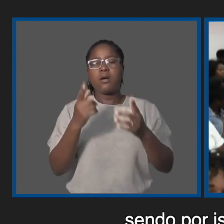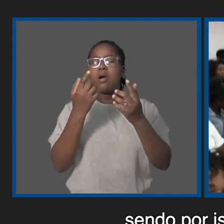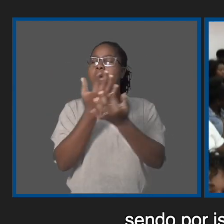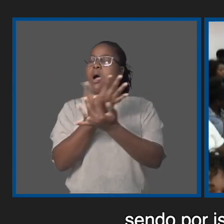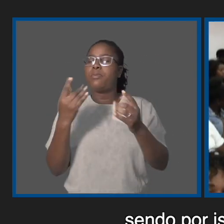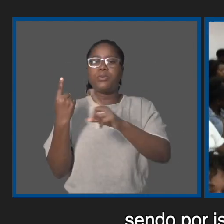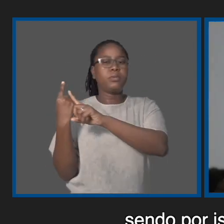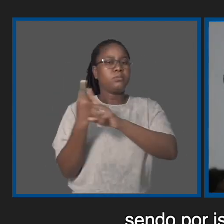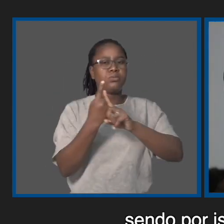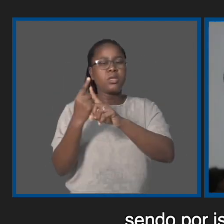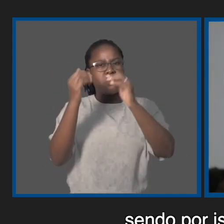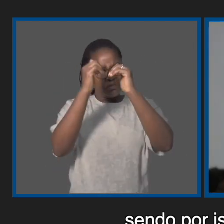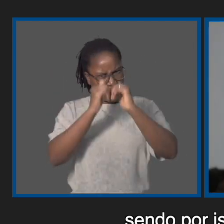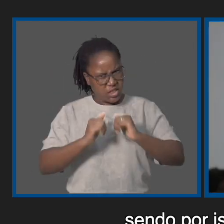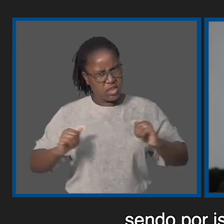tempo para diagnosticar.